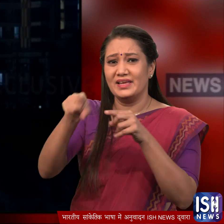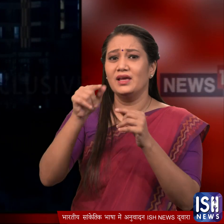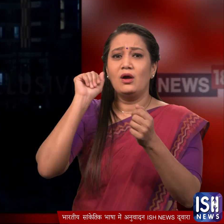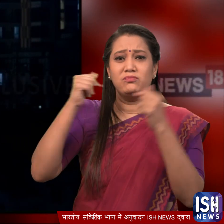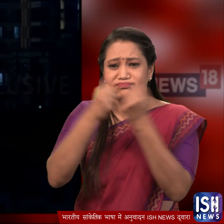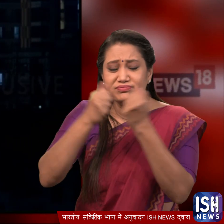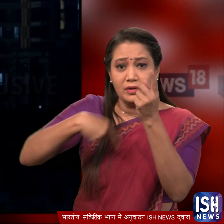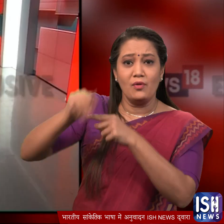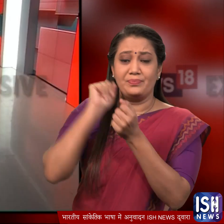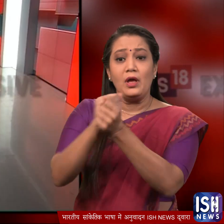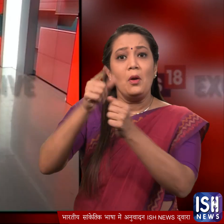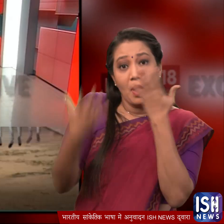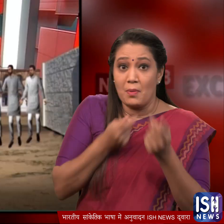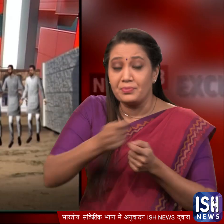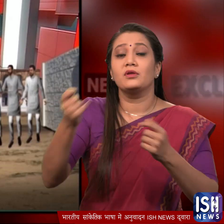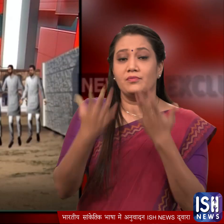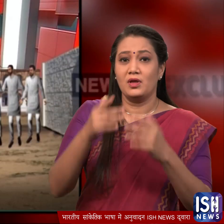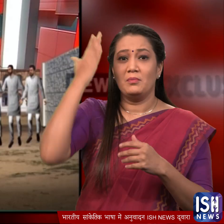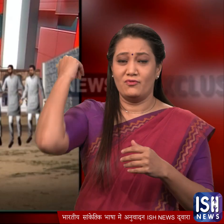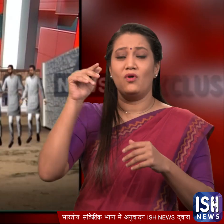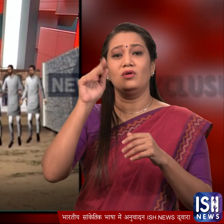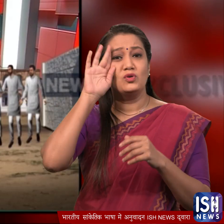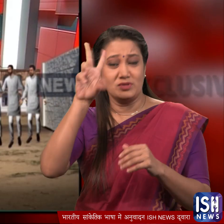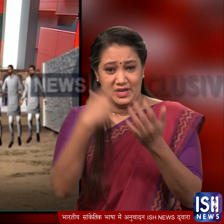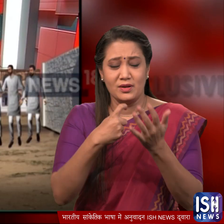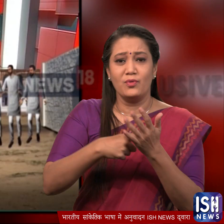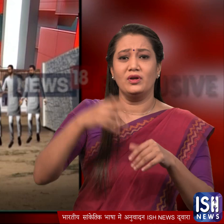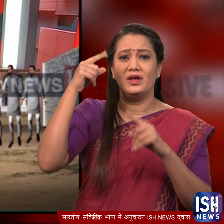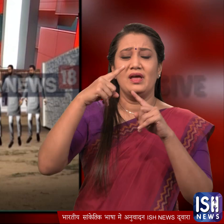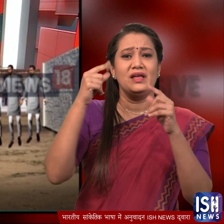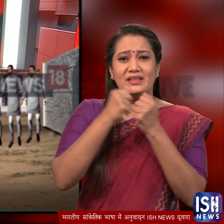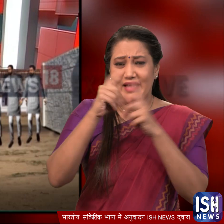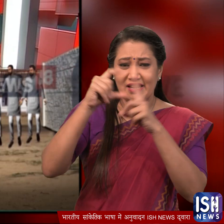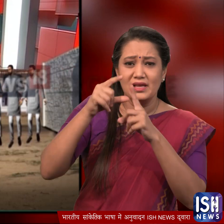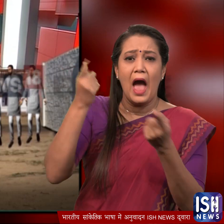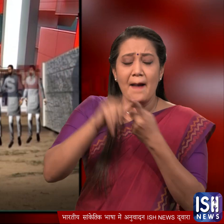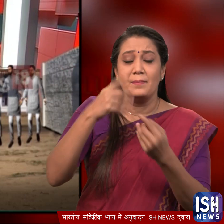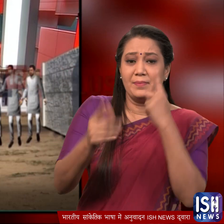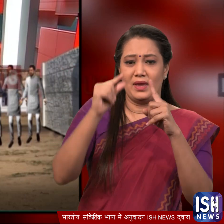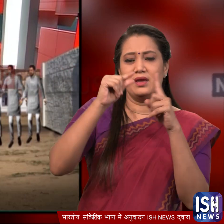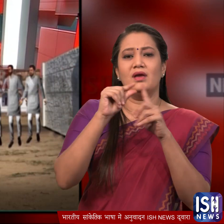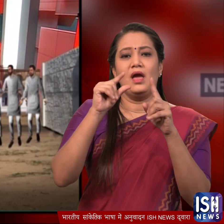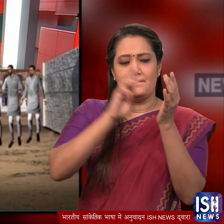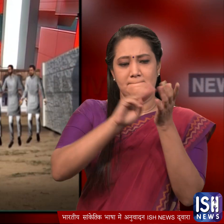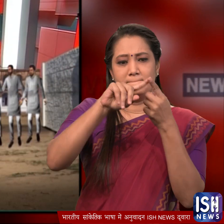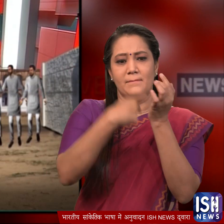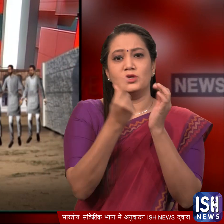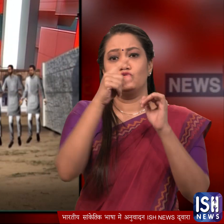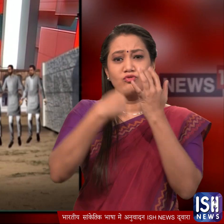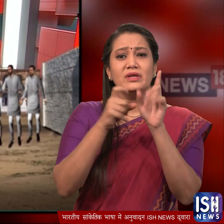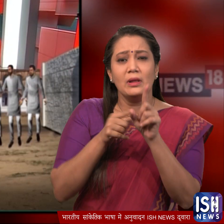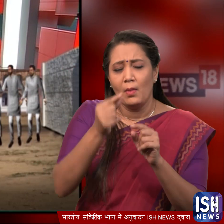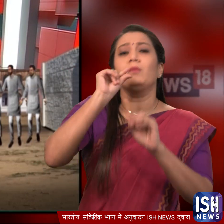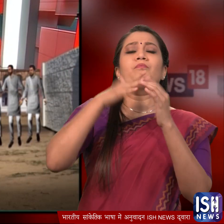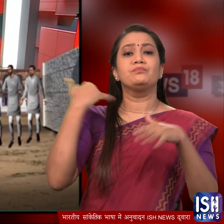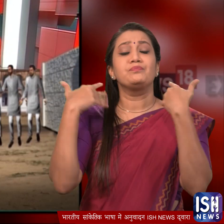न्यूज 18 के आनंद तिवारी की रिपोर्ट है कि उत्तर पूर्वी दिल्ली में हुई हिंसा के आरोपियों को तिहाड़ जेल में पारा देकर मारने की साजिश थी, जिसकी भनक